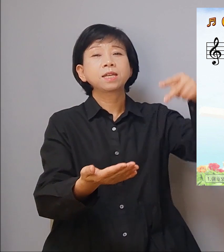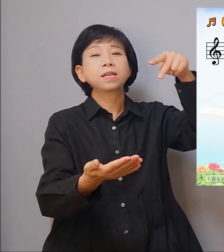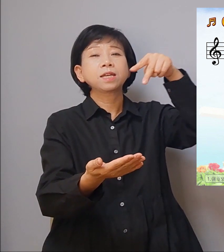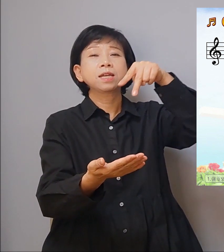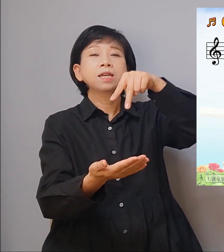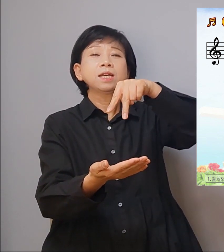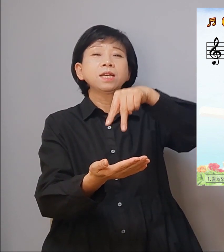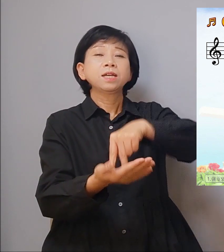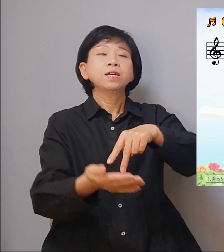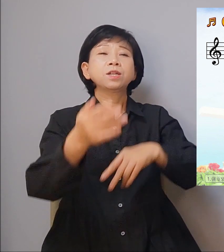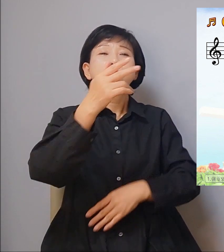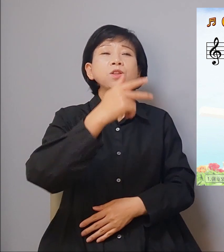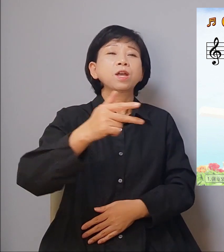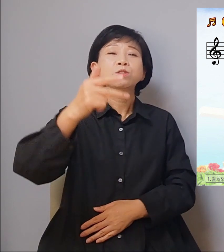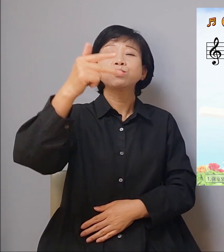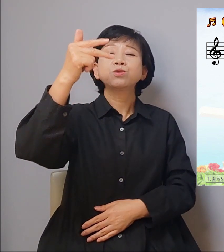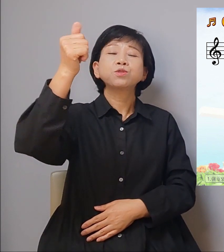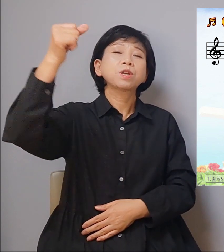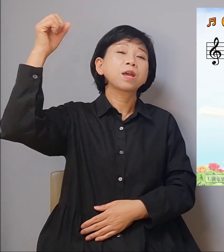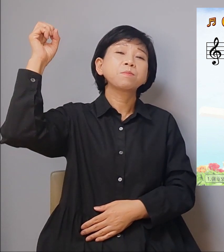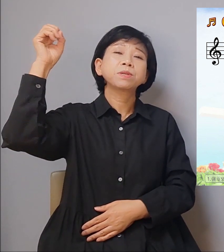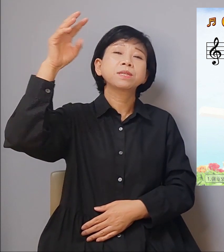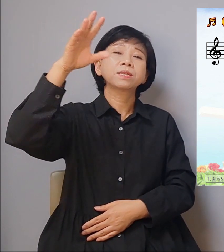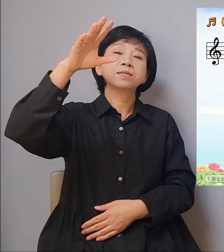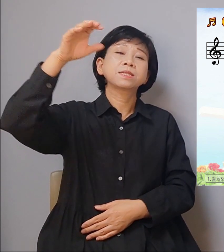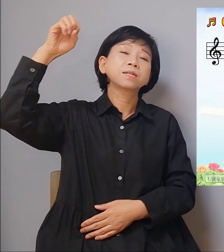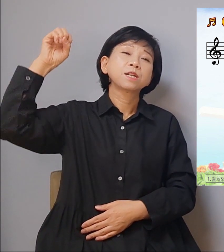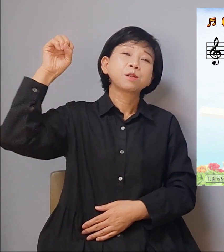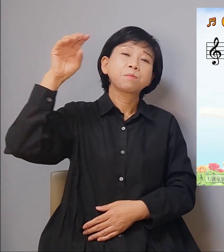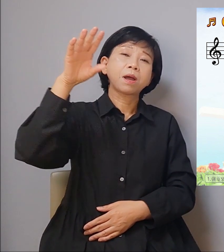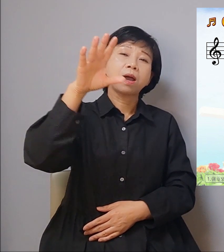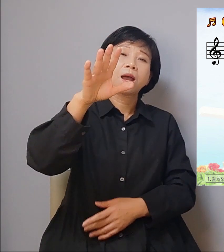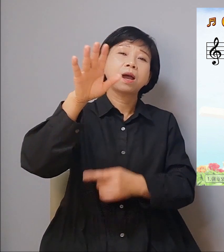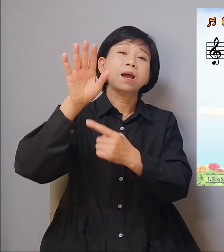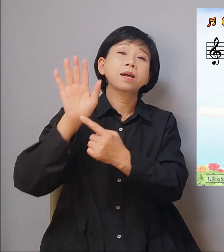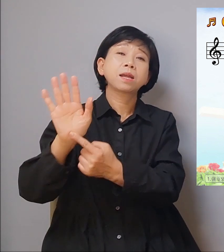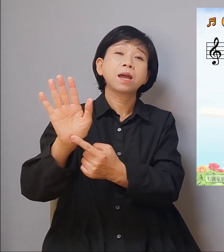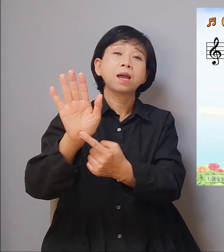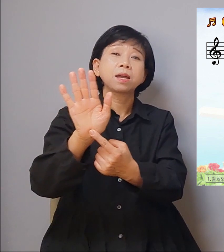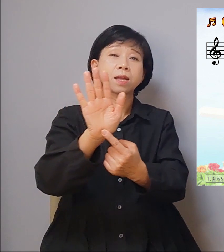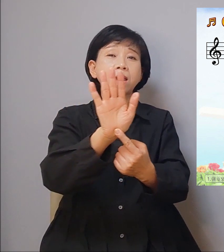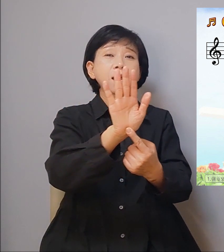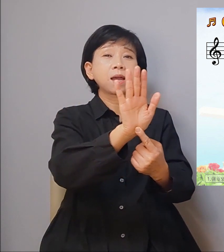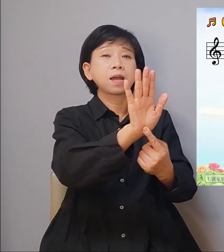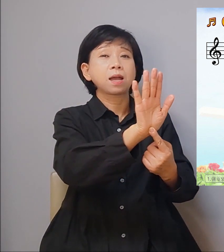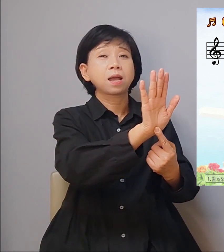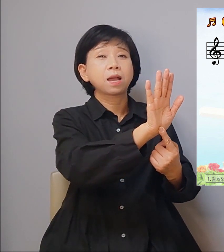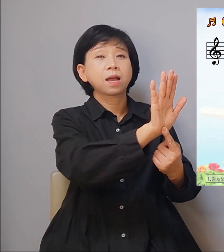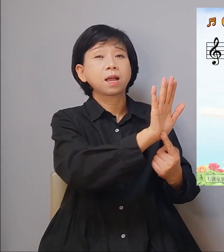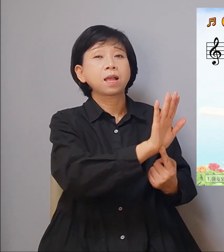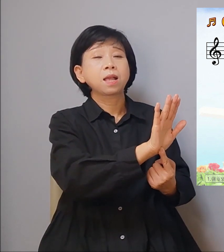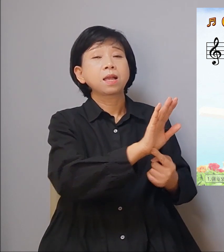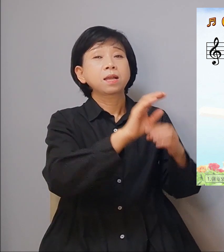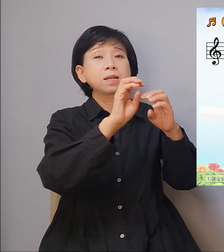너는 일어나 주의 빛을 발하라.